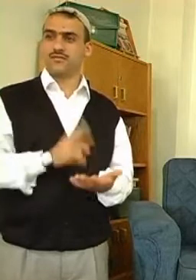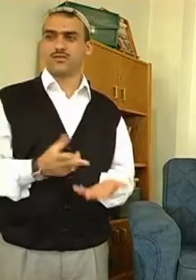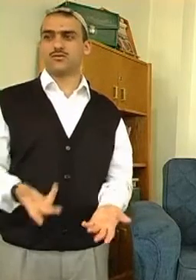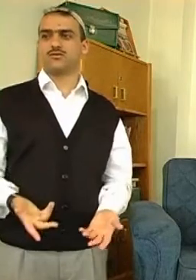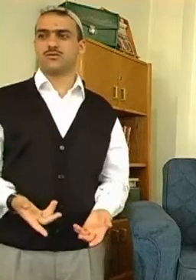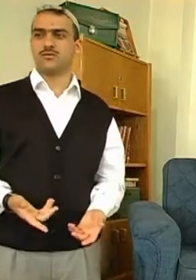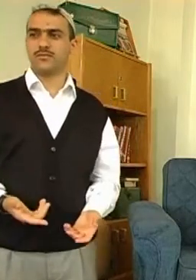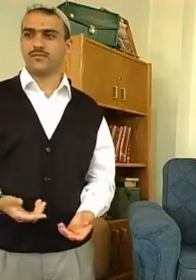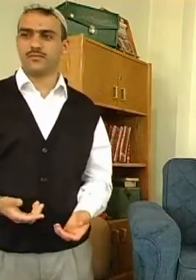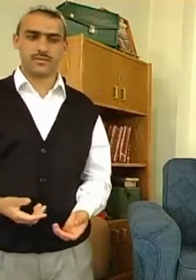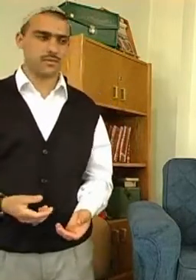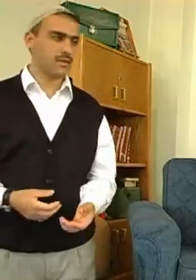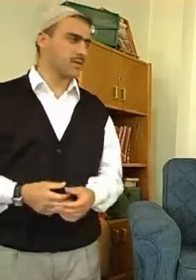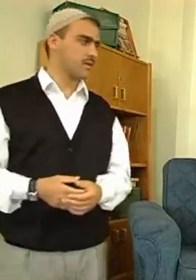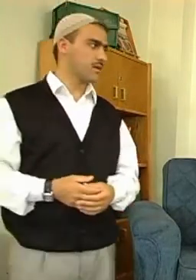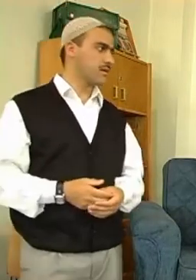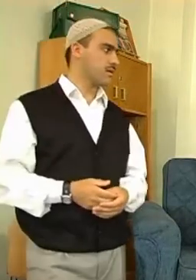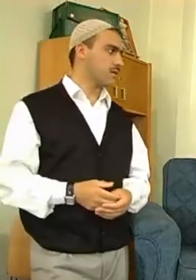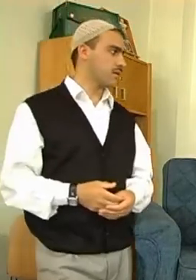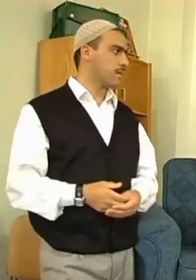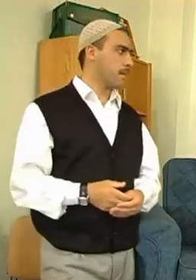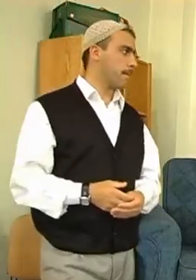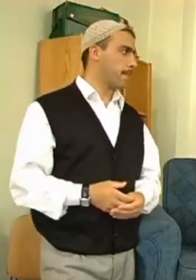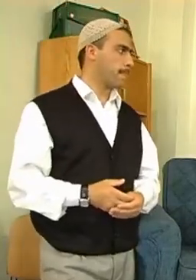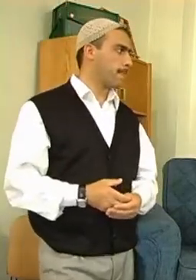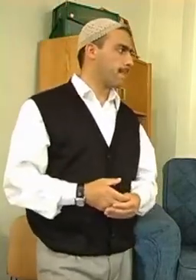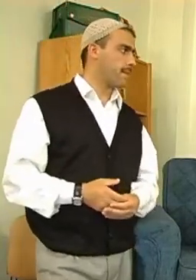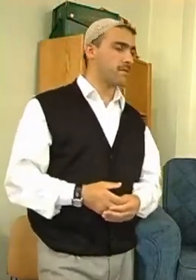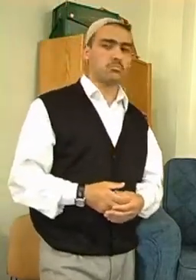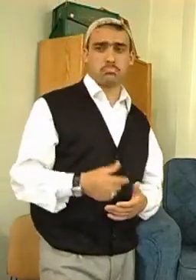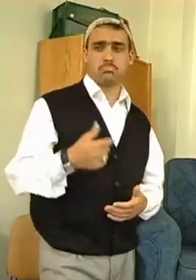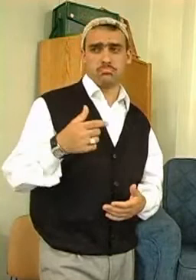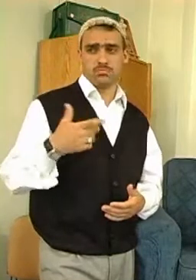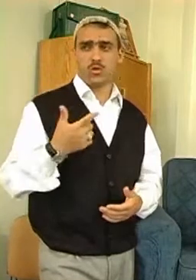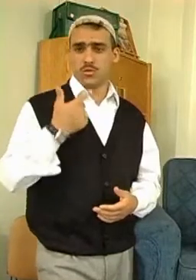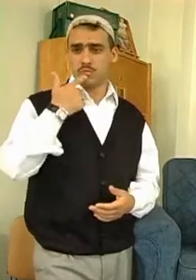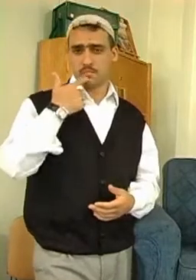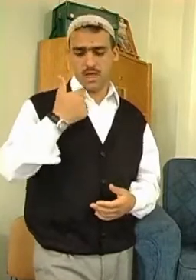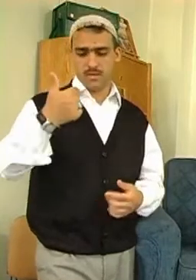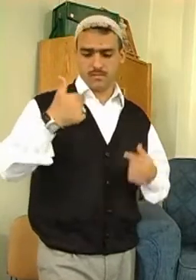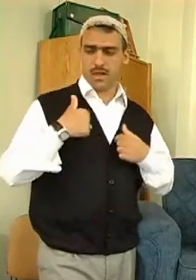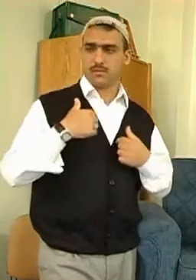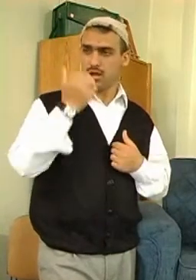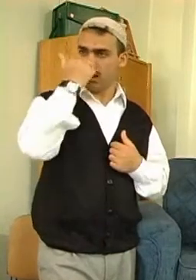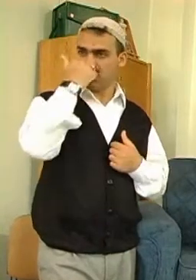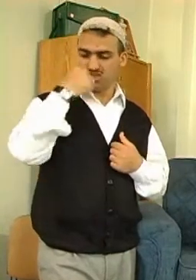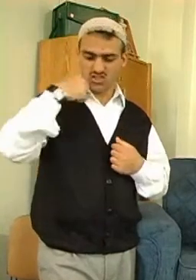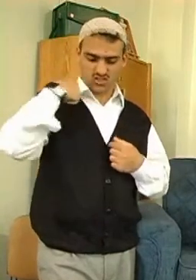milyar alyuvar yaratılıyor. Ben bugün 250 milyar alyuvar yaptım. Nasıl yaptım? Ne işte gezerken